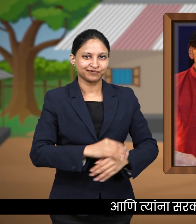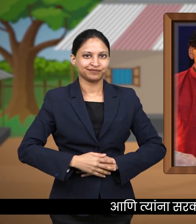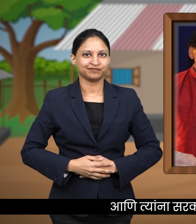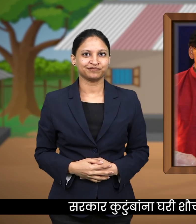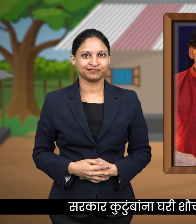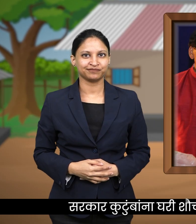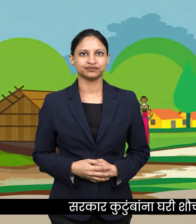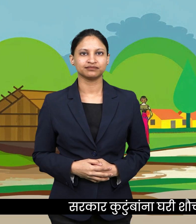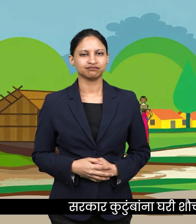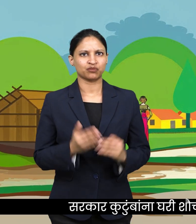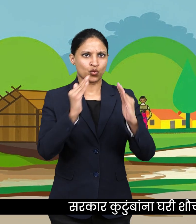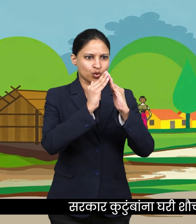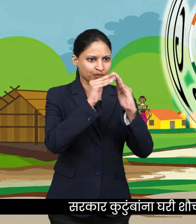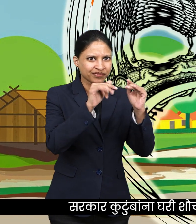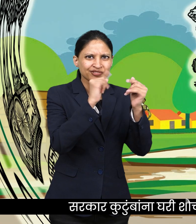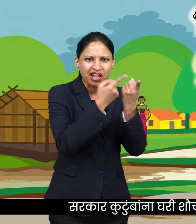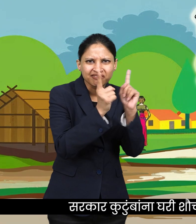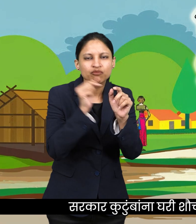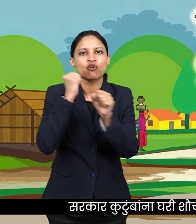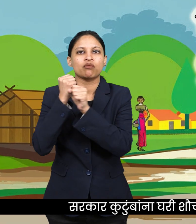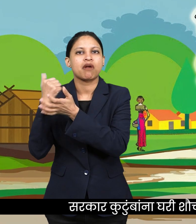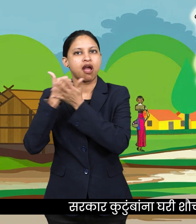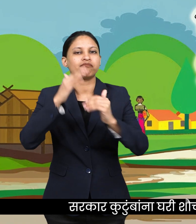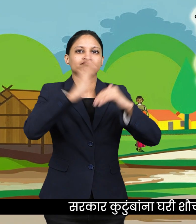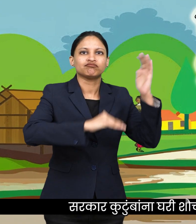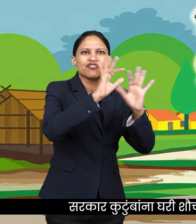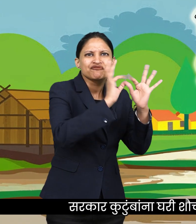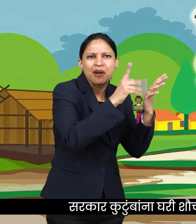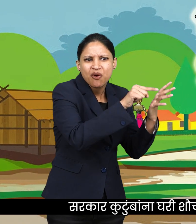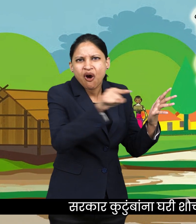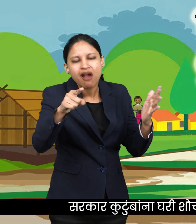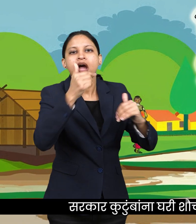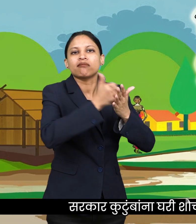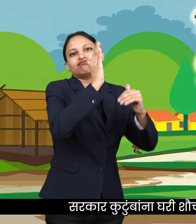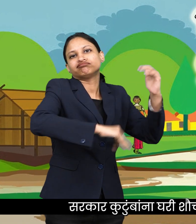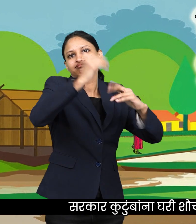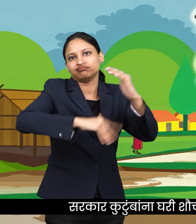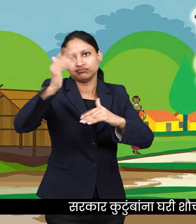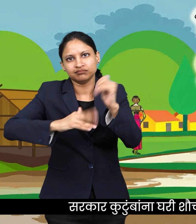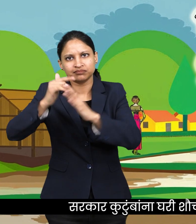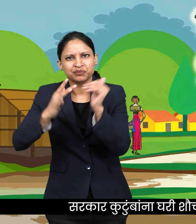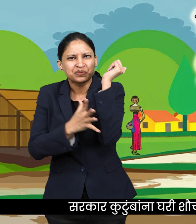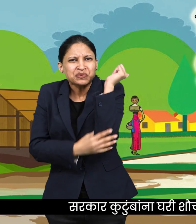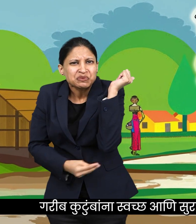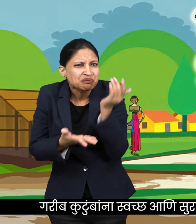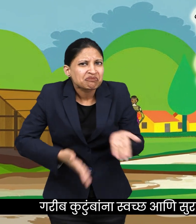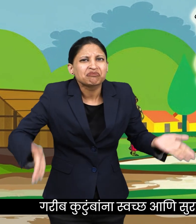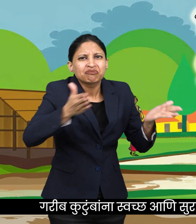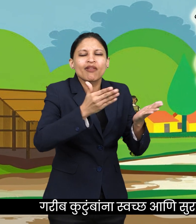मिळाला. सरकार कुटुंबांना घरी शौचालये बांधण्यासाठी मदत करत आहे. गरीब